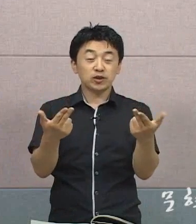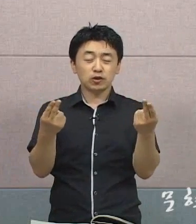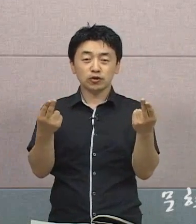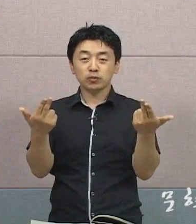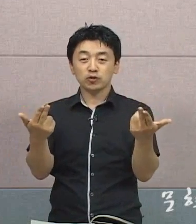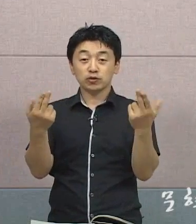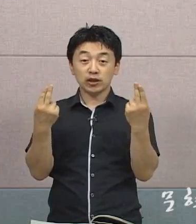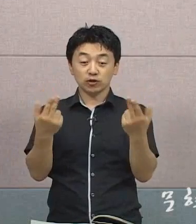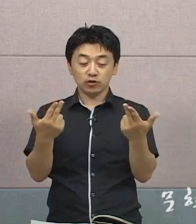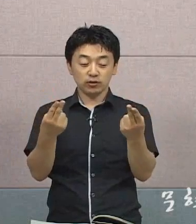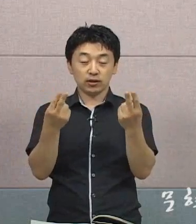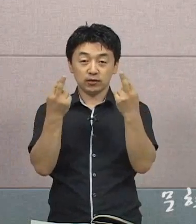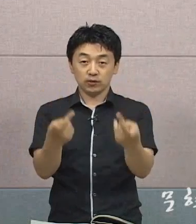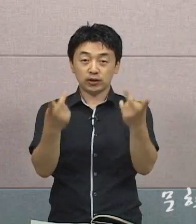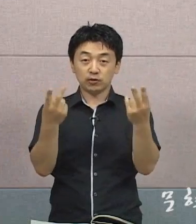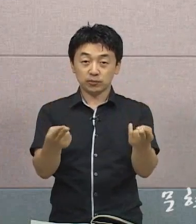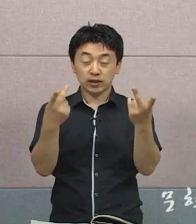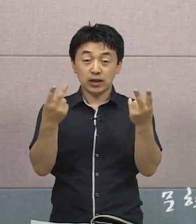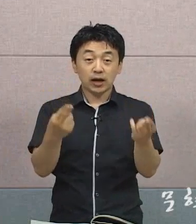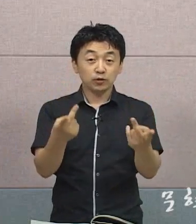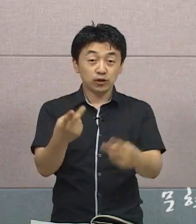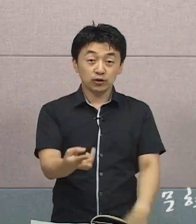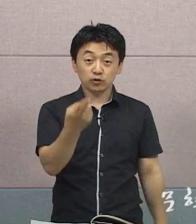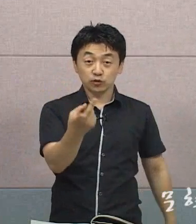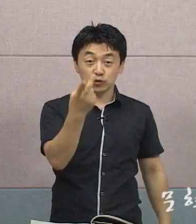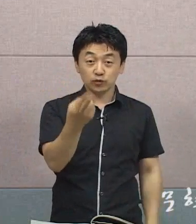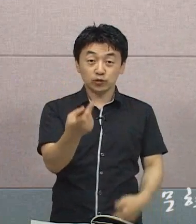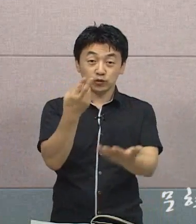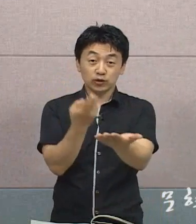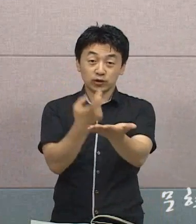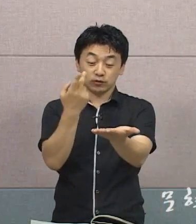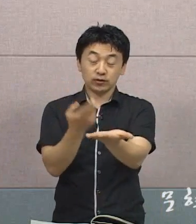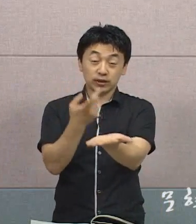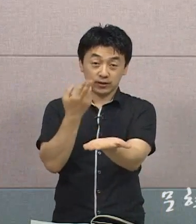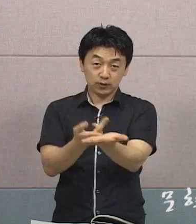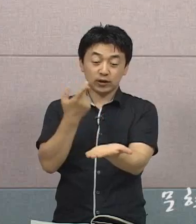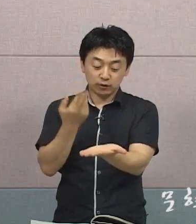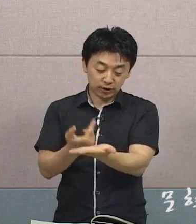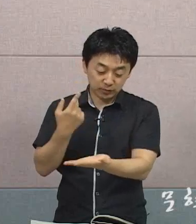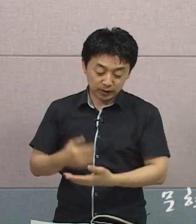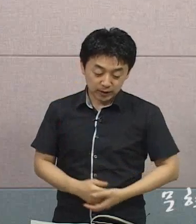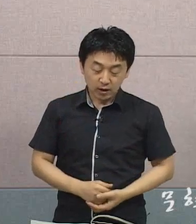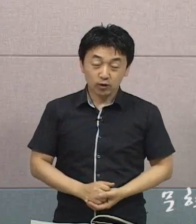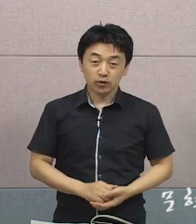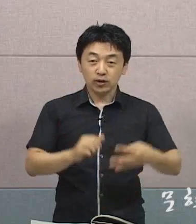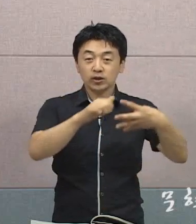되고 접으셔도 되고 상관없고요. 이렇게 사용을 합니다. 한 손으로 하셔도 되고 두 손으로 하셔도 되고. 네, 이렇게 사용을 하십니다. 첫